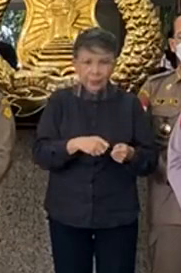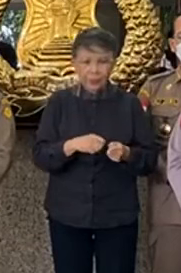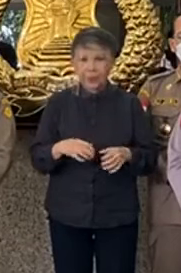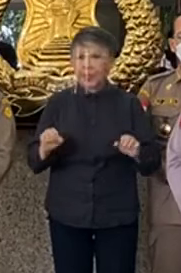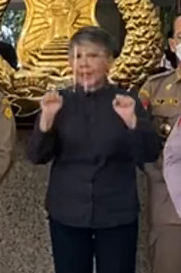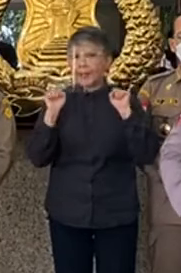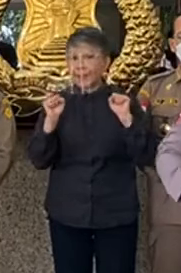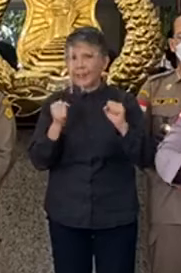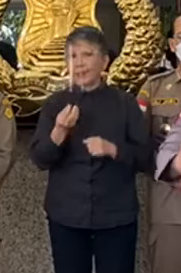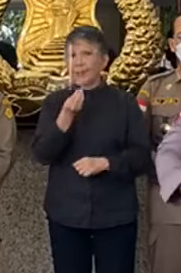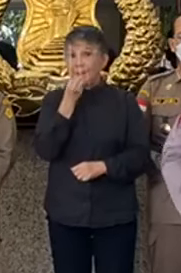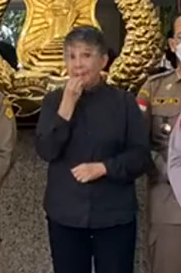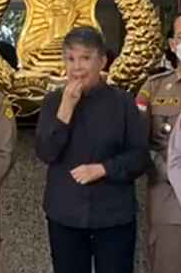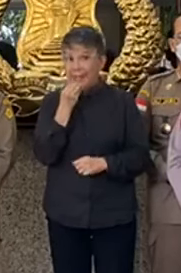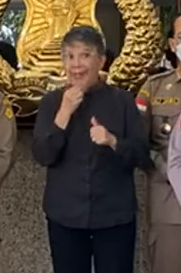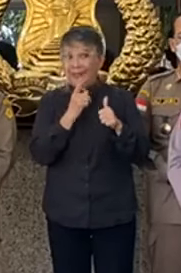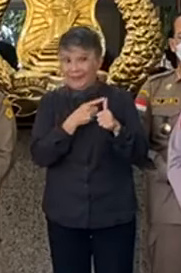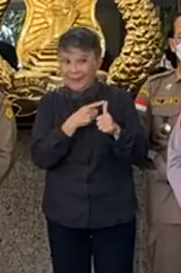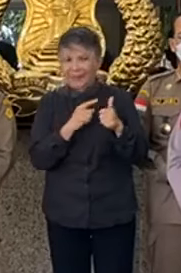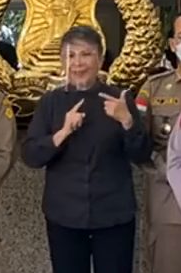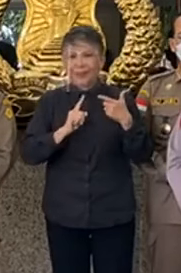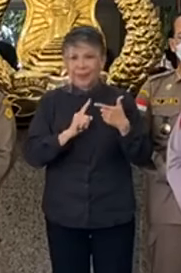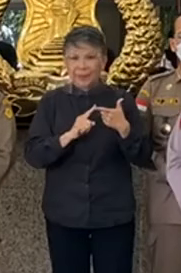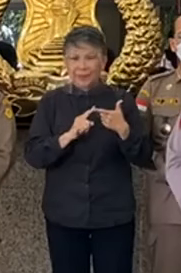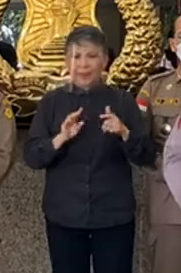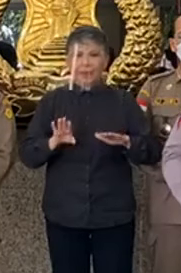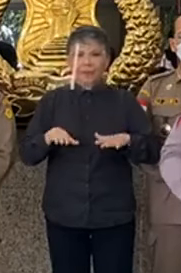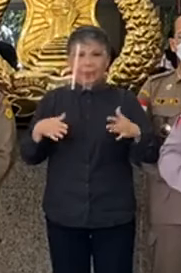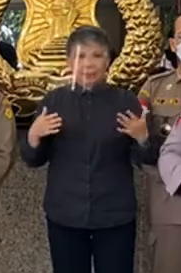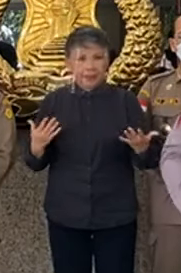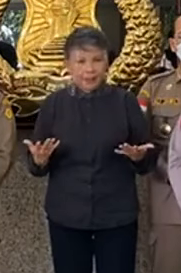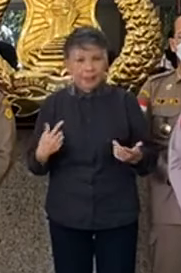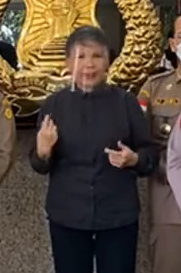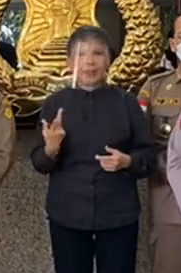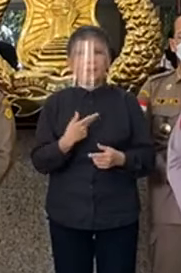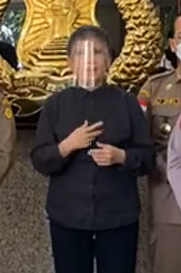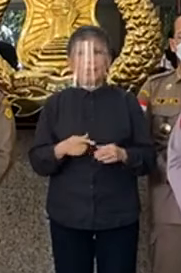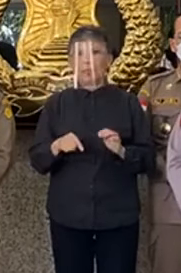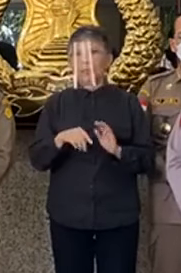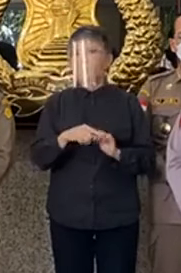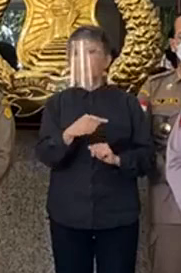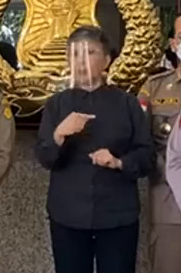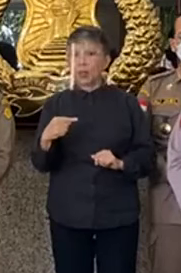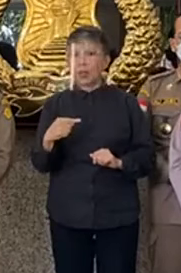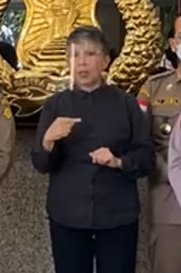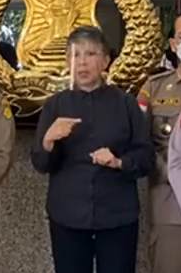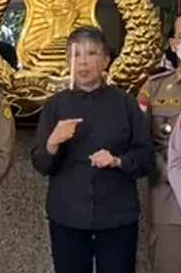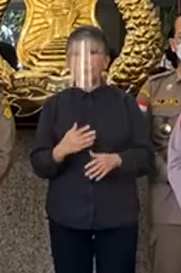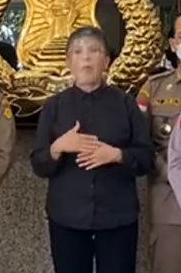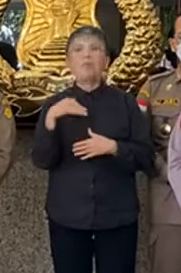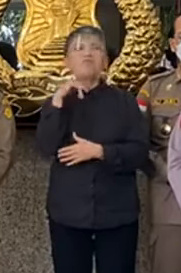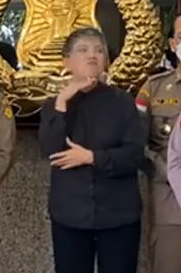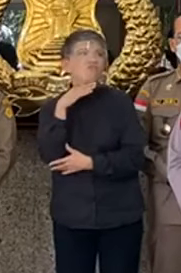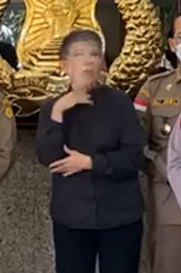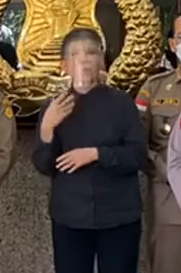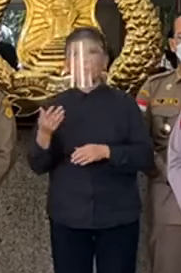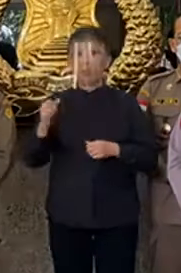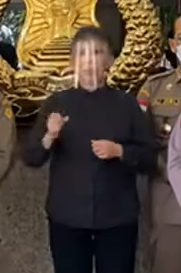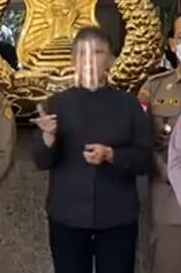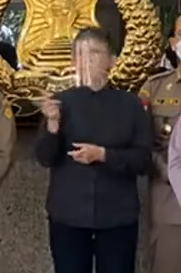ketahanan pangan. Kemudian bagaimana kemudian kita bisa mengurangi ketergantungan terhadap